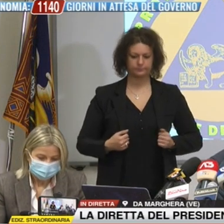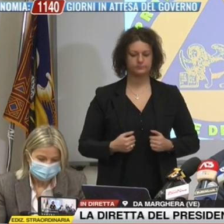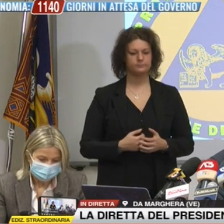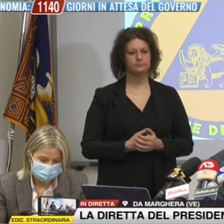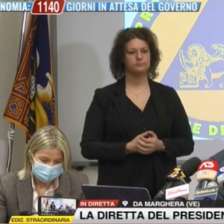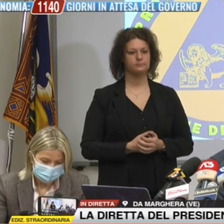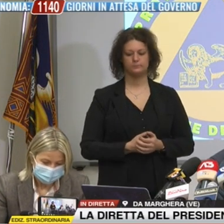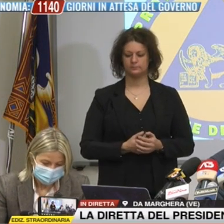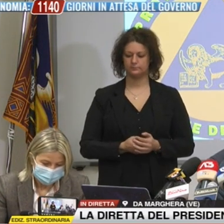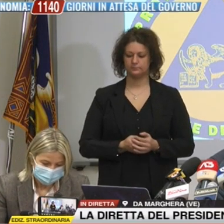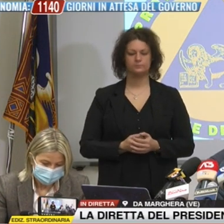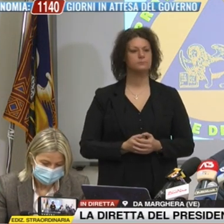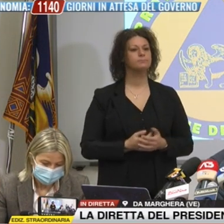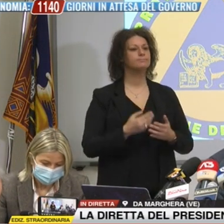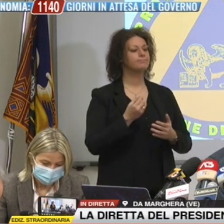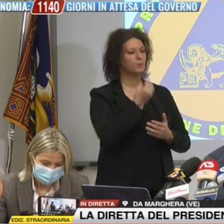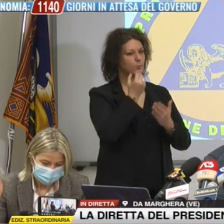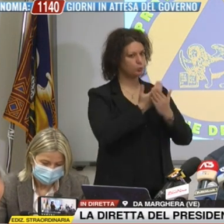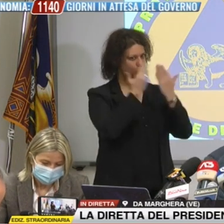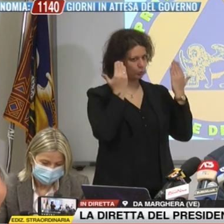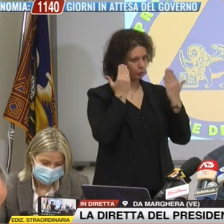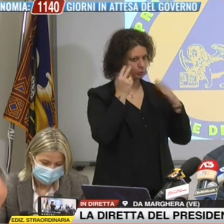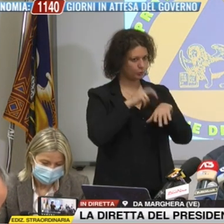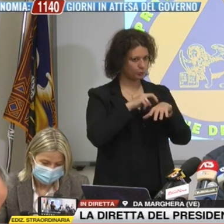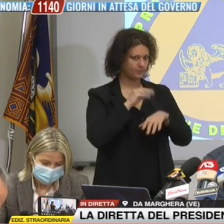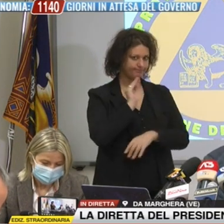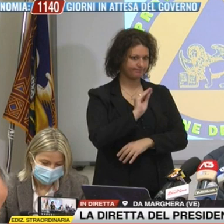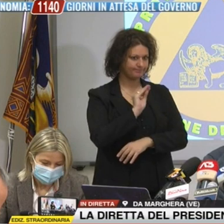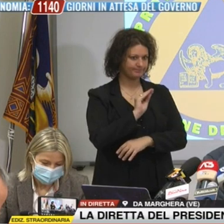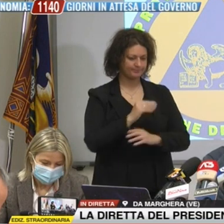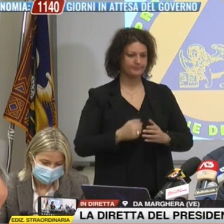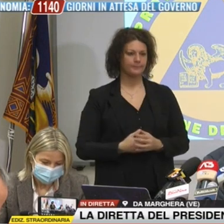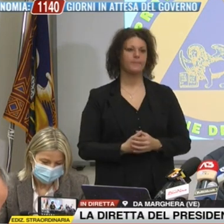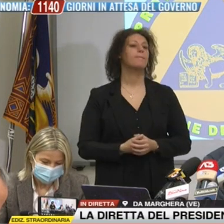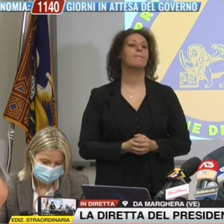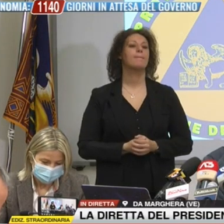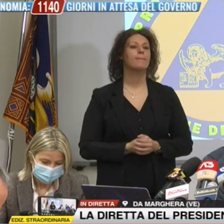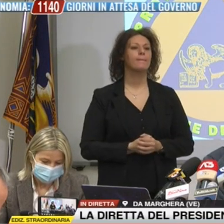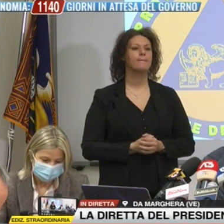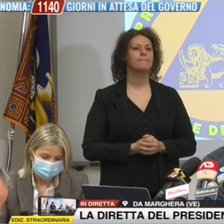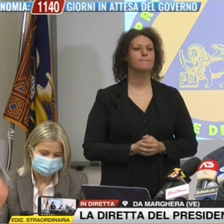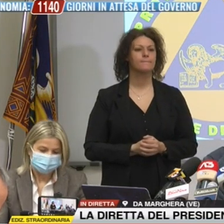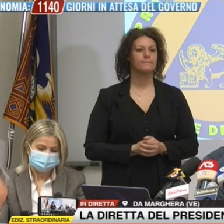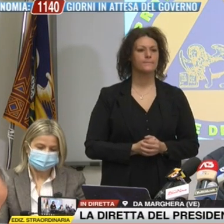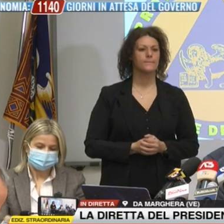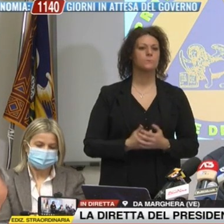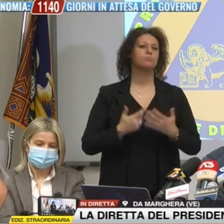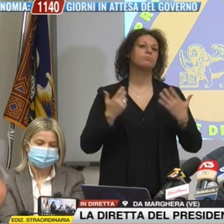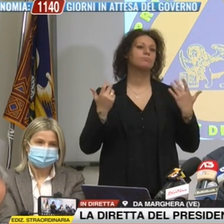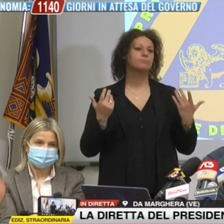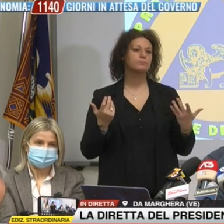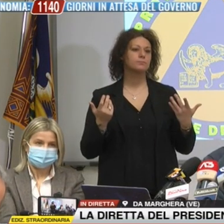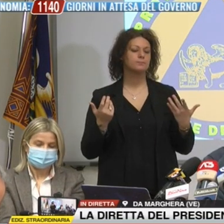fila io. Moscati? Sì, buongiorno dottore. Mi scusi, io noi non possiamo che prendere atto